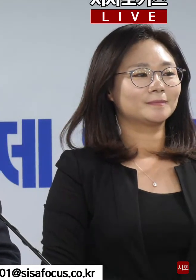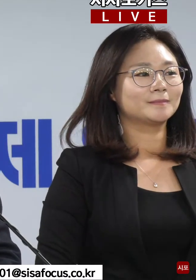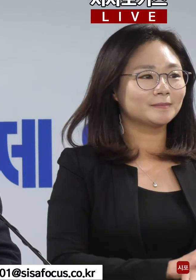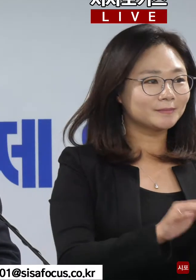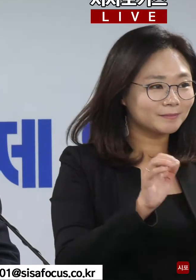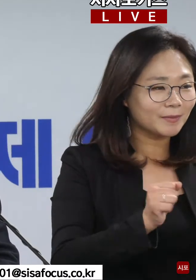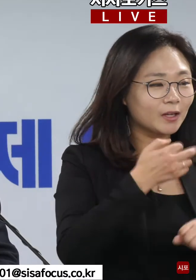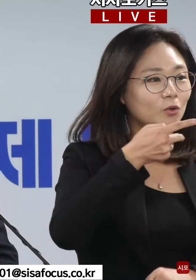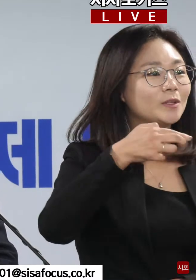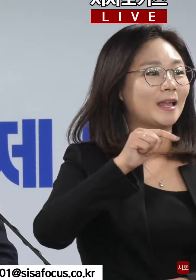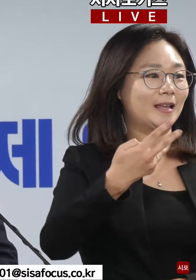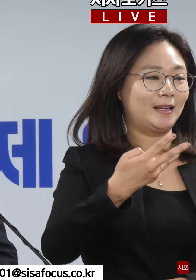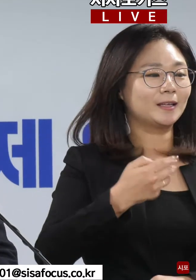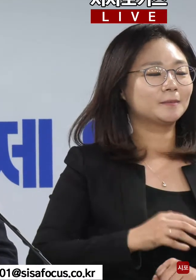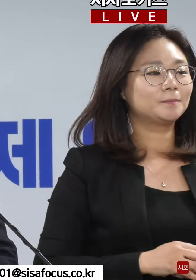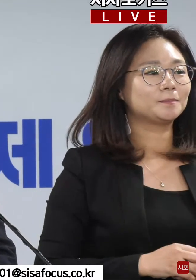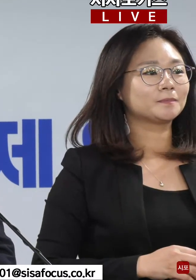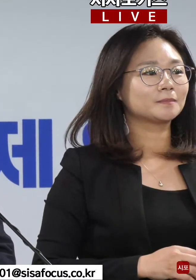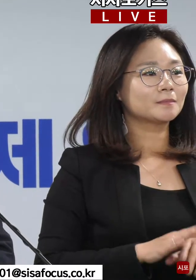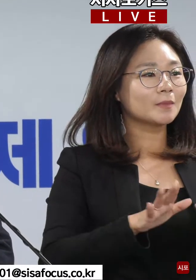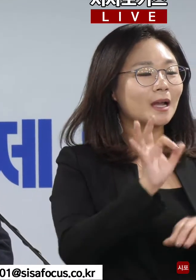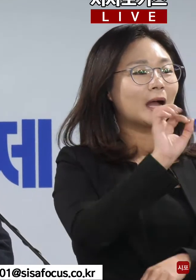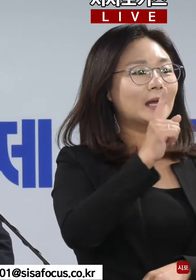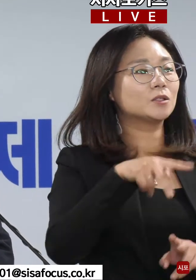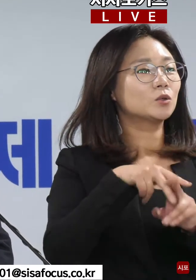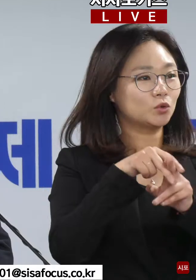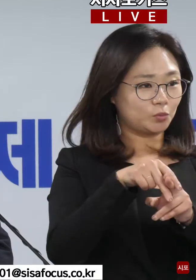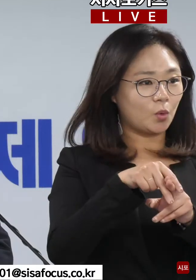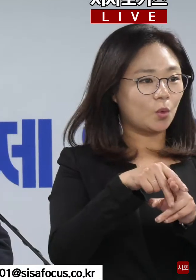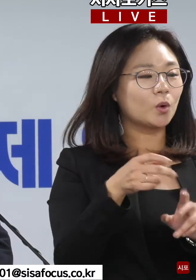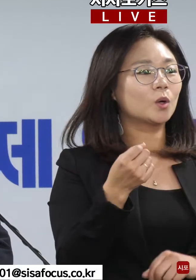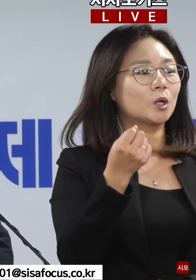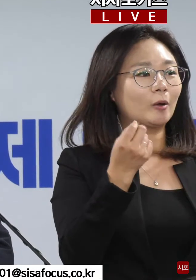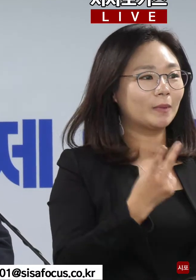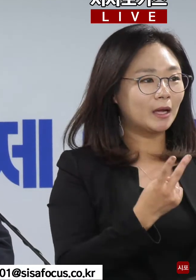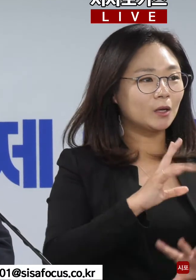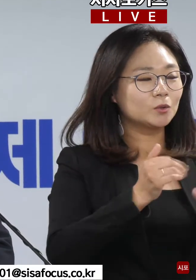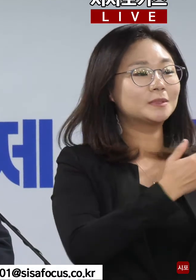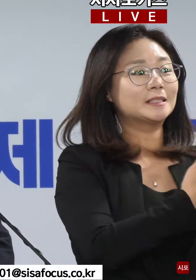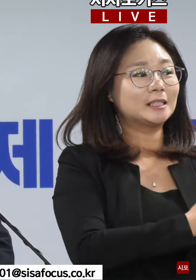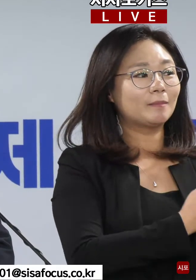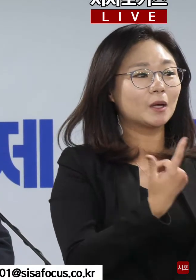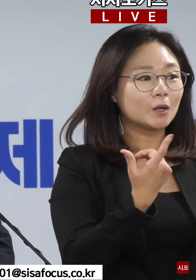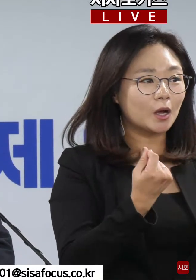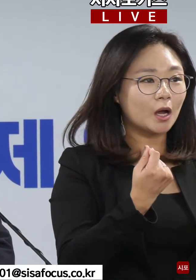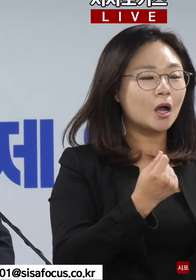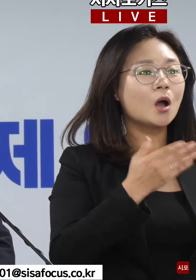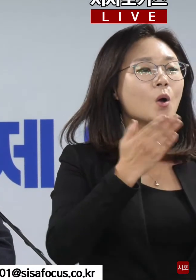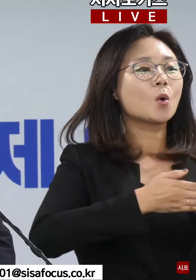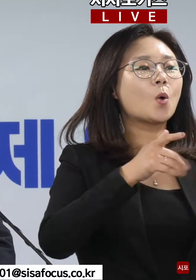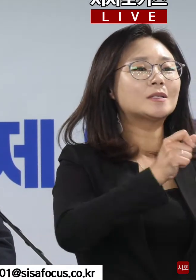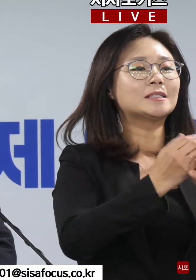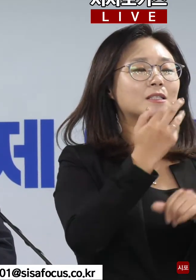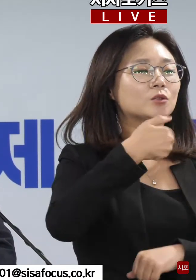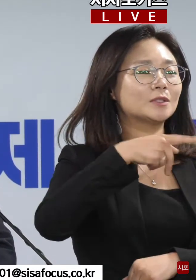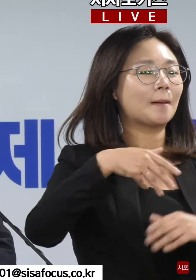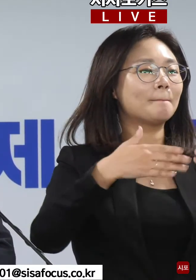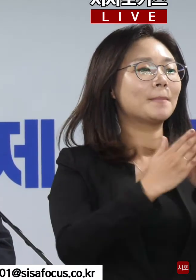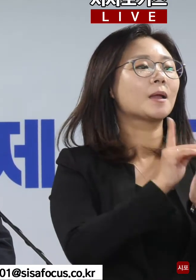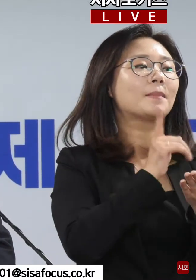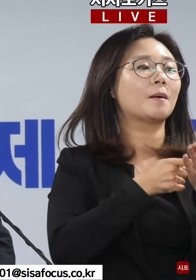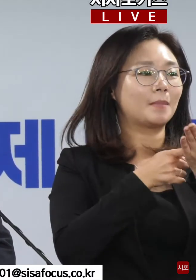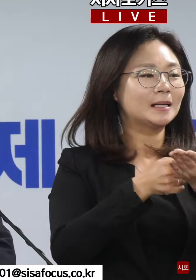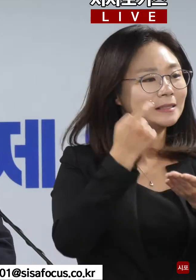저 뉴데일리 네. 이지성 기자입니다. 오늘 그 안철수 후보도 그렇고, 그 국민의힘 쪽에서 이제 공수처 폐지 주장했는데,